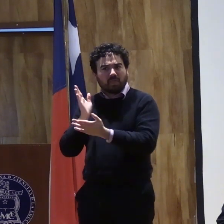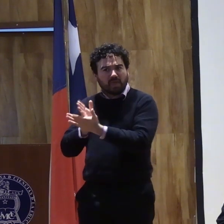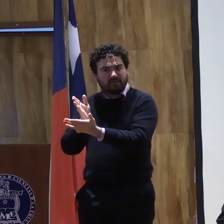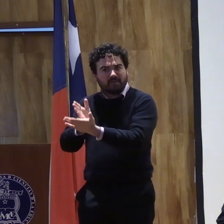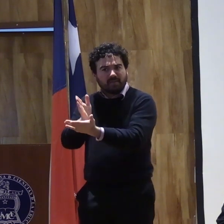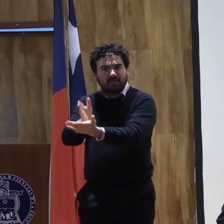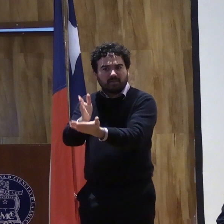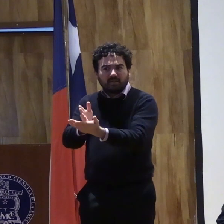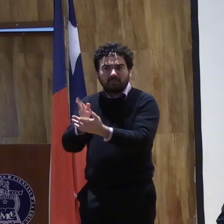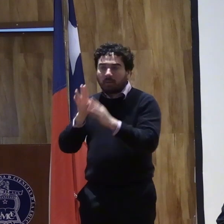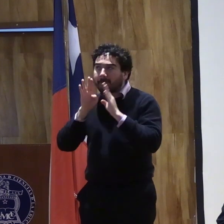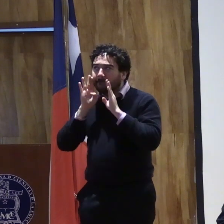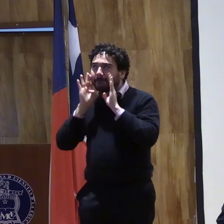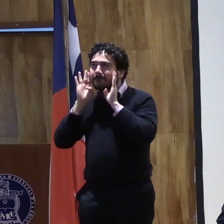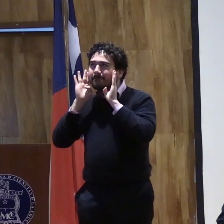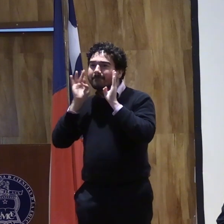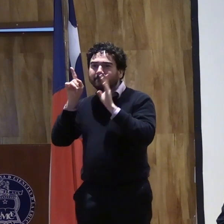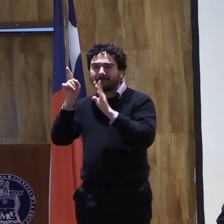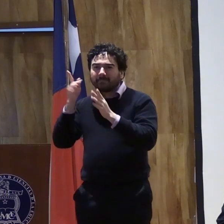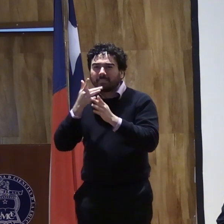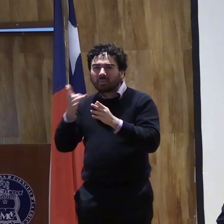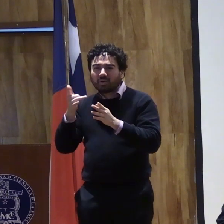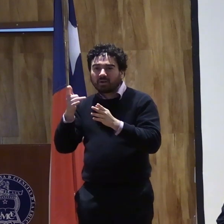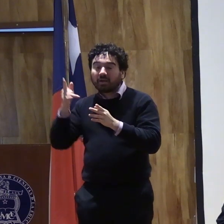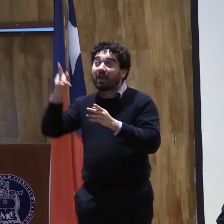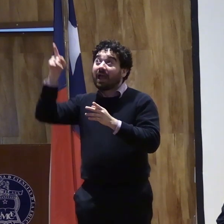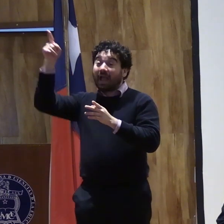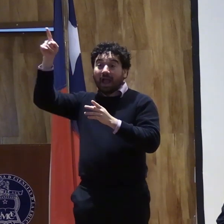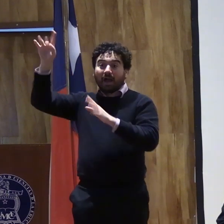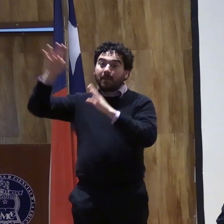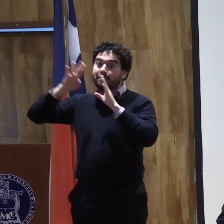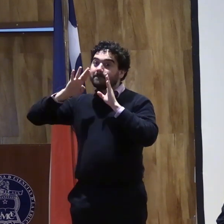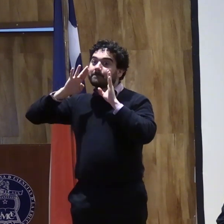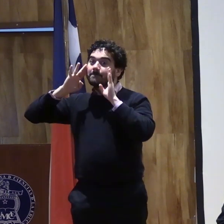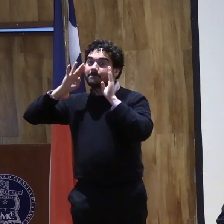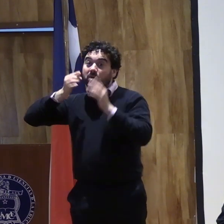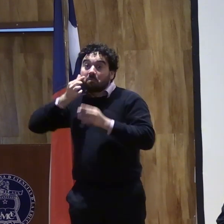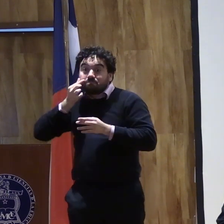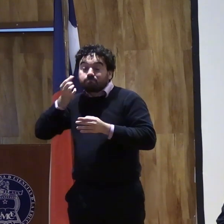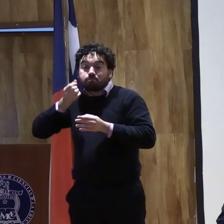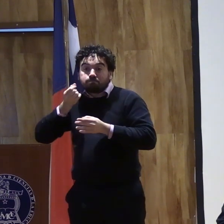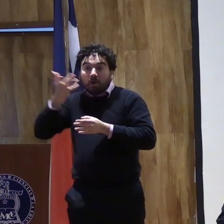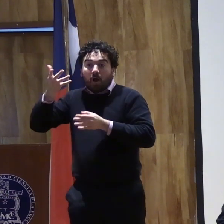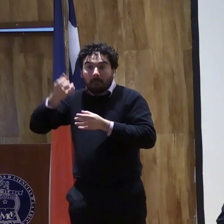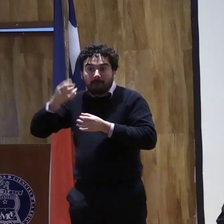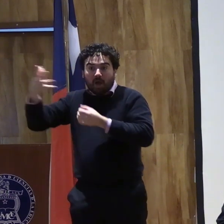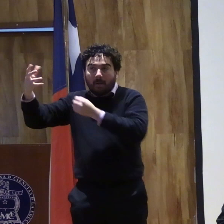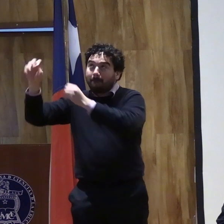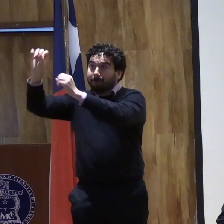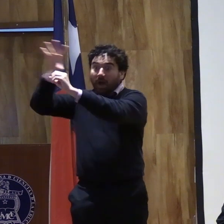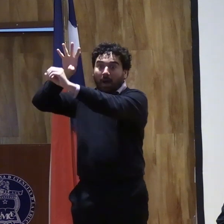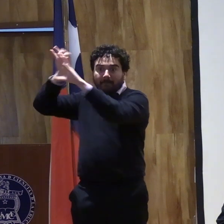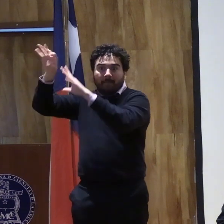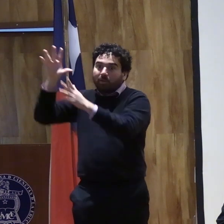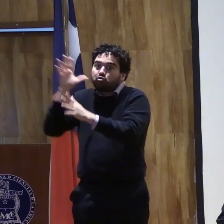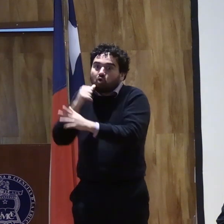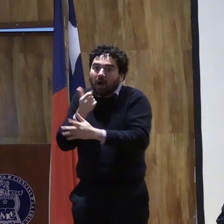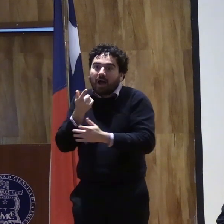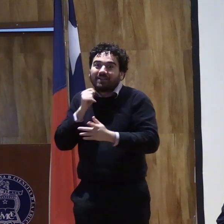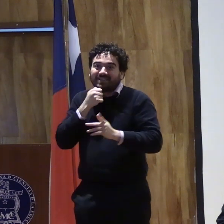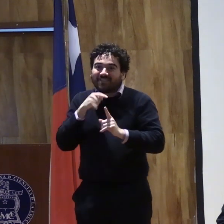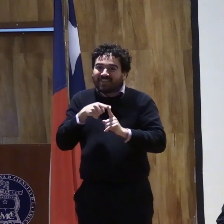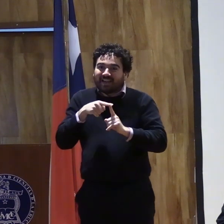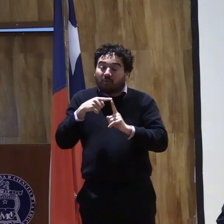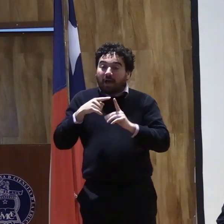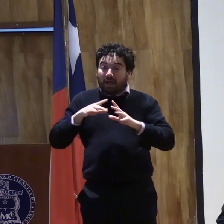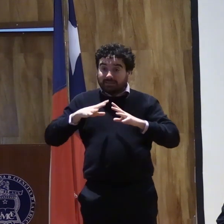no hizo mancha, la temperatura de la Tierra bajó. Y hay desde, como esto